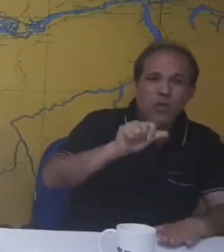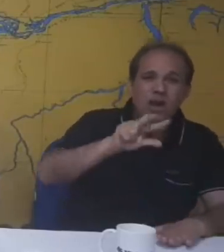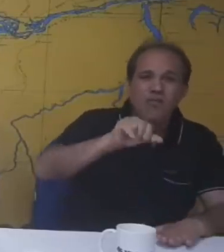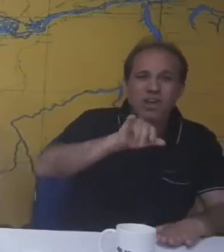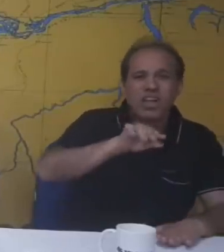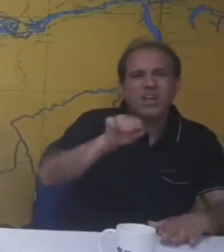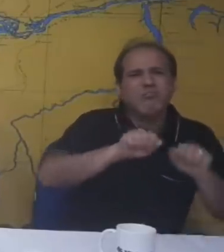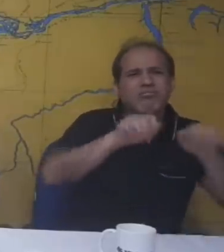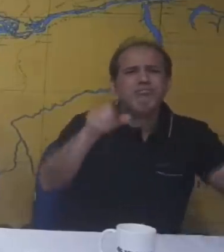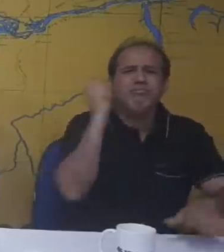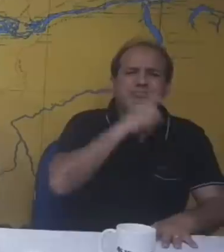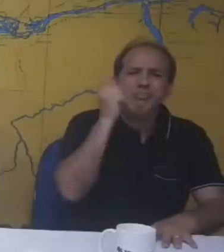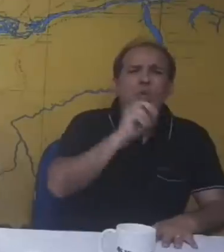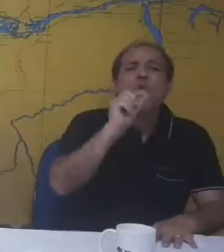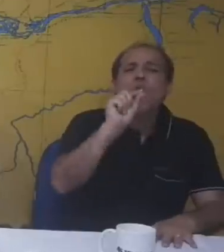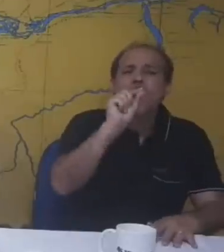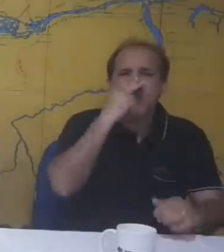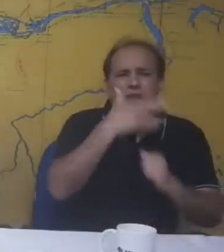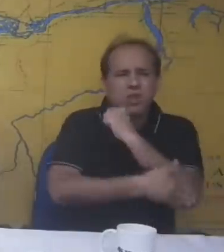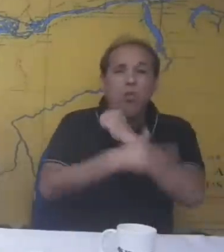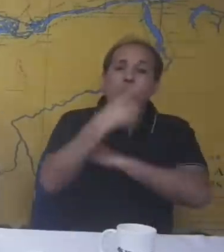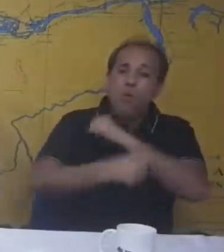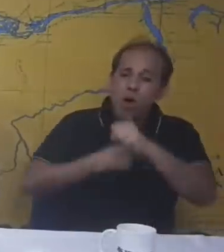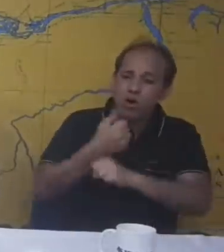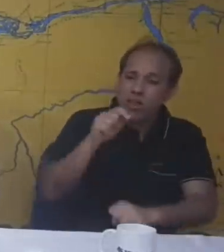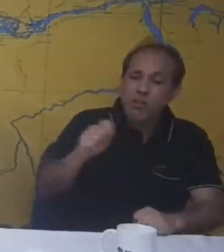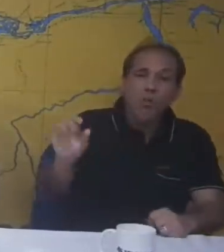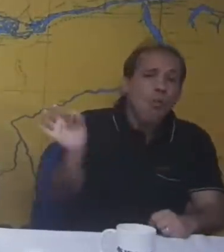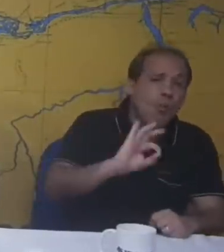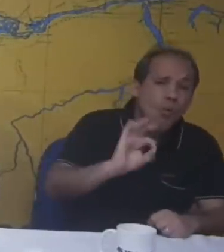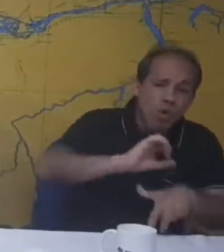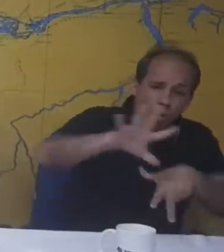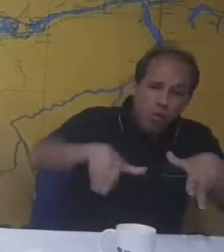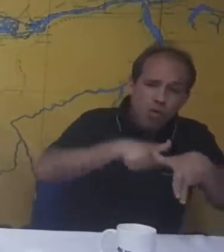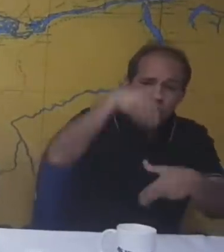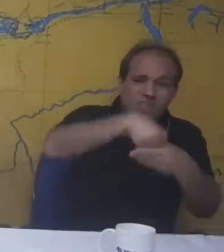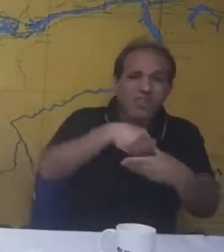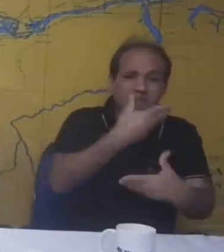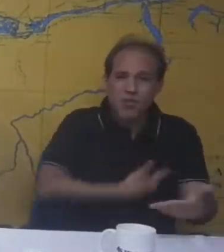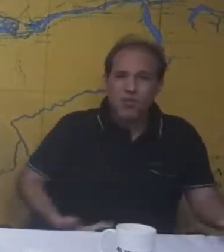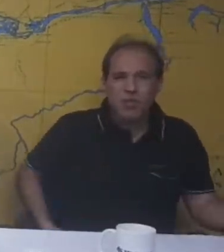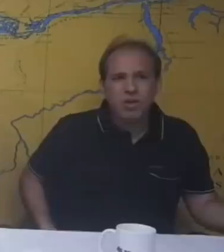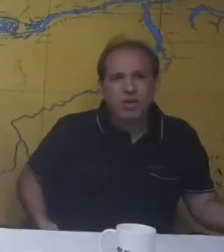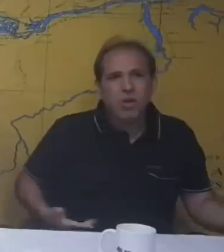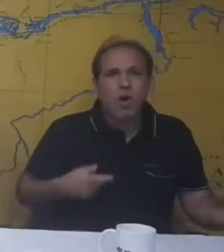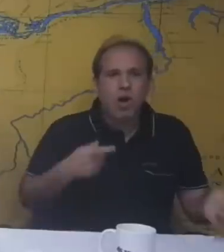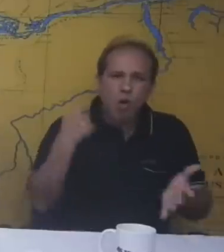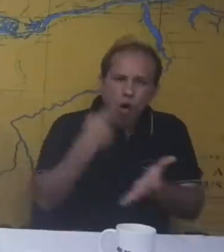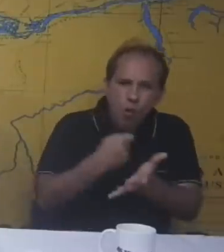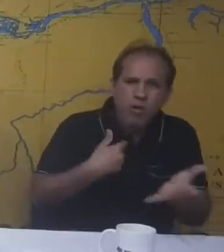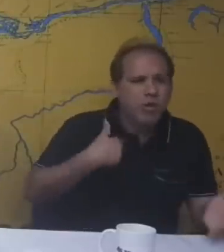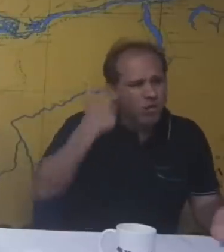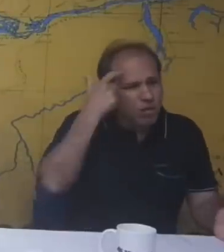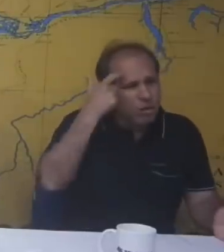fé. Ou está com dor de cotovelo. 1 ano e 10 meses sem corrupção em nosso governo. E o cara fala, obrigação. Eu sei